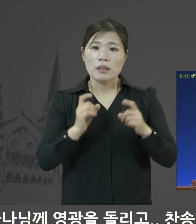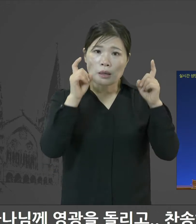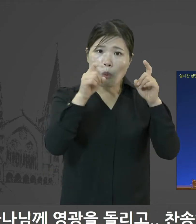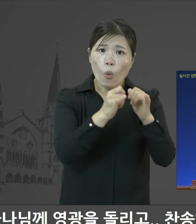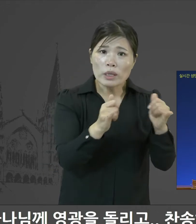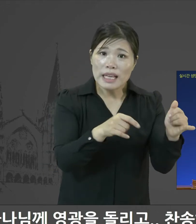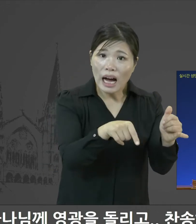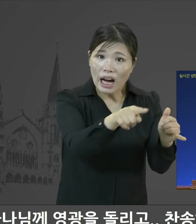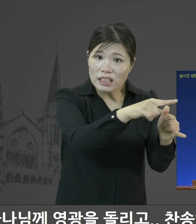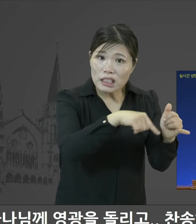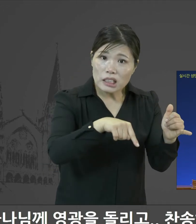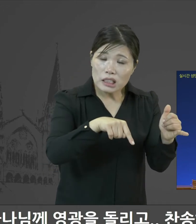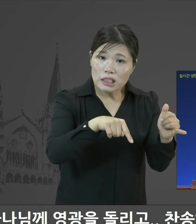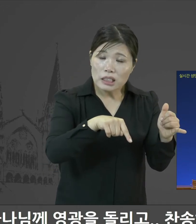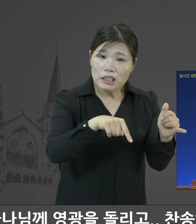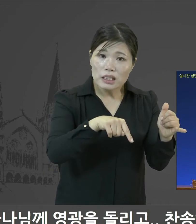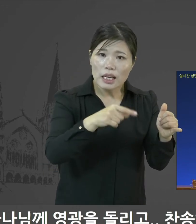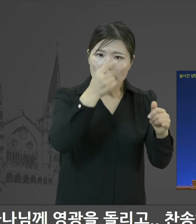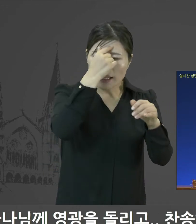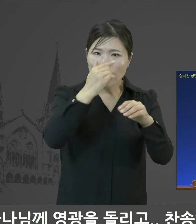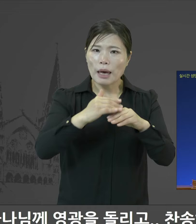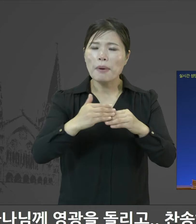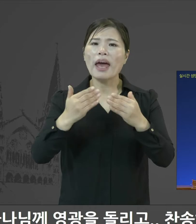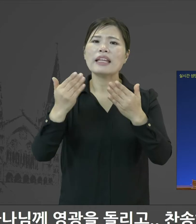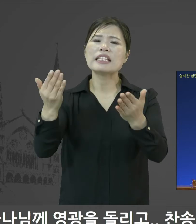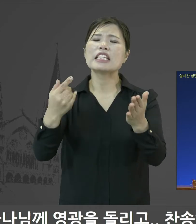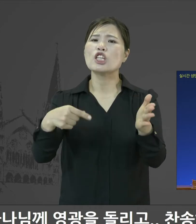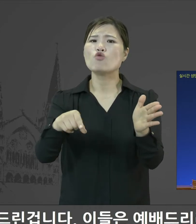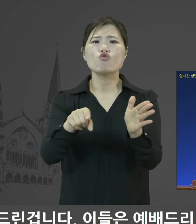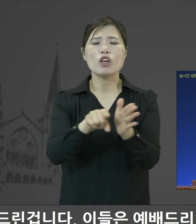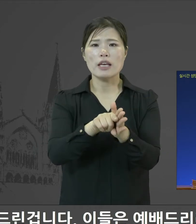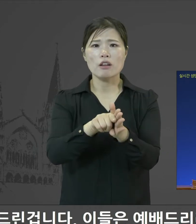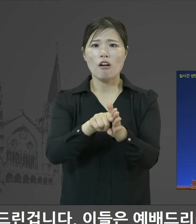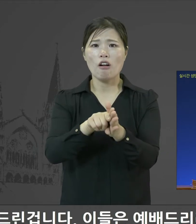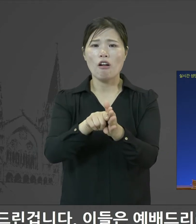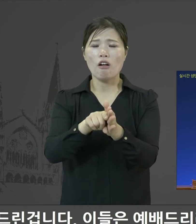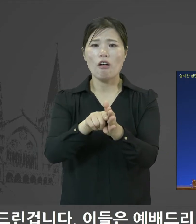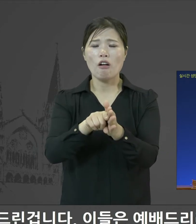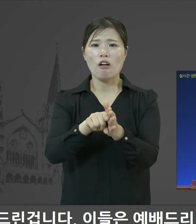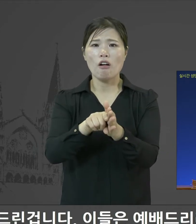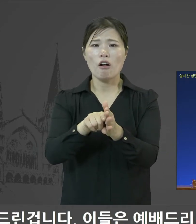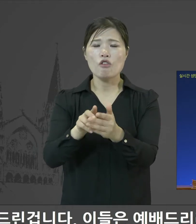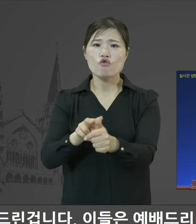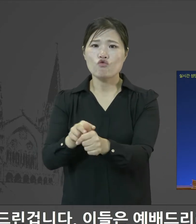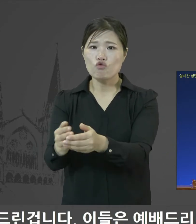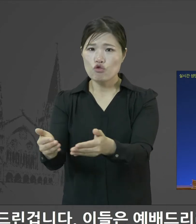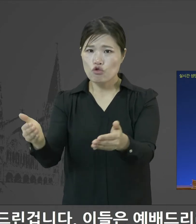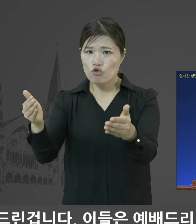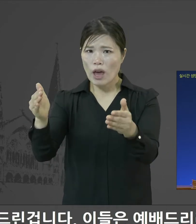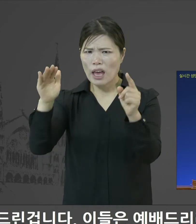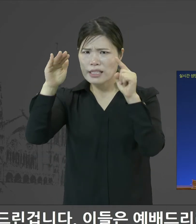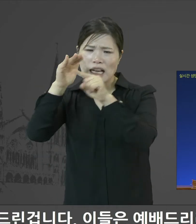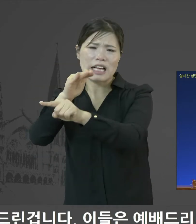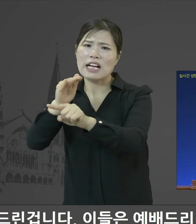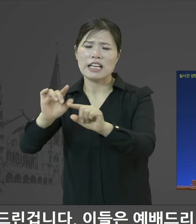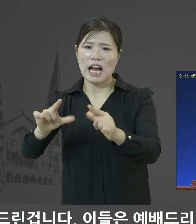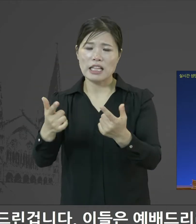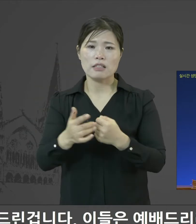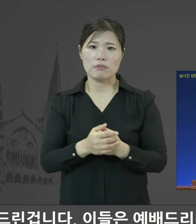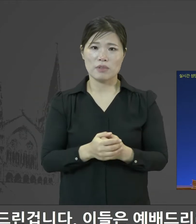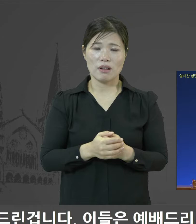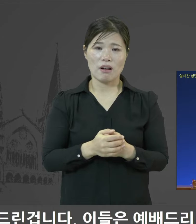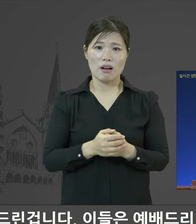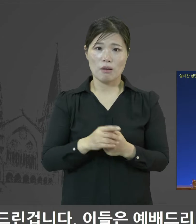예배드리려고 구유에 간 게 아닙니다. 천사가 한 얘기가 하도 신기해서, 하도 기가